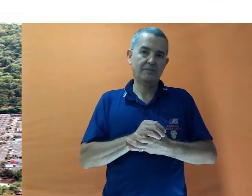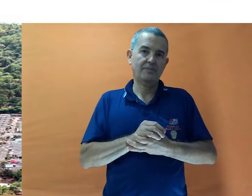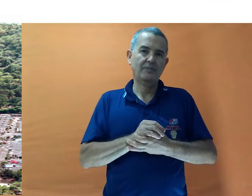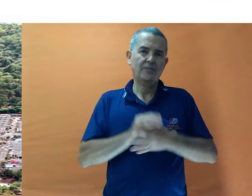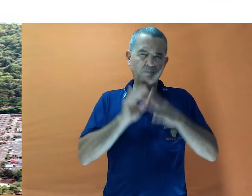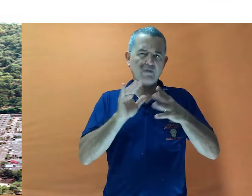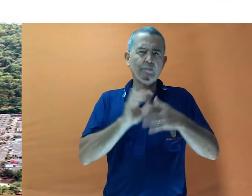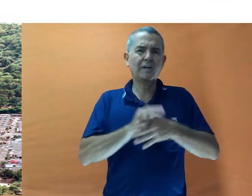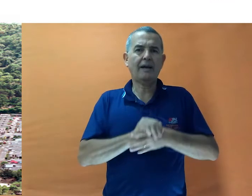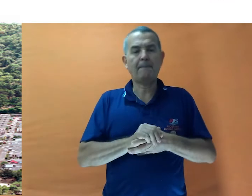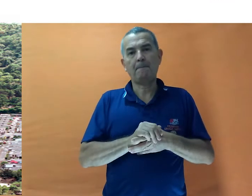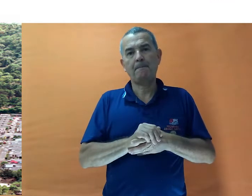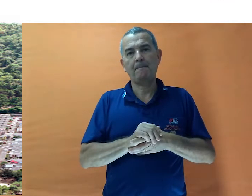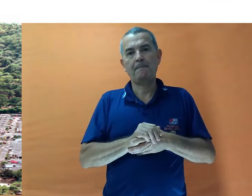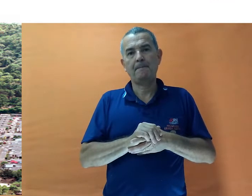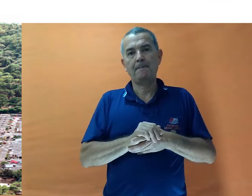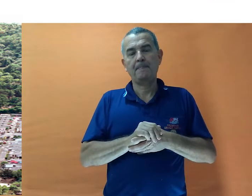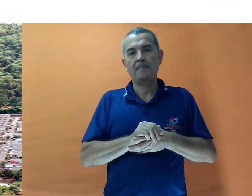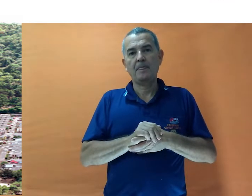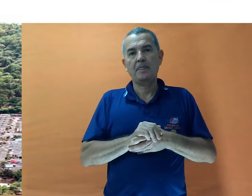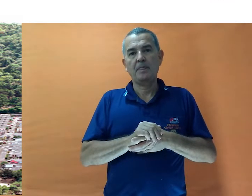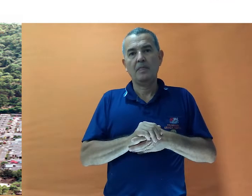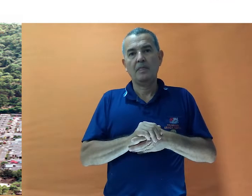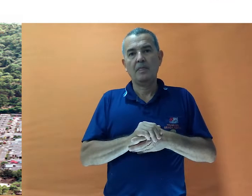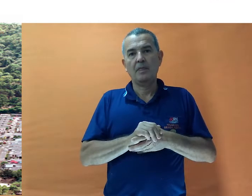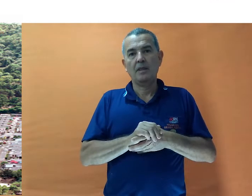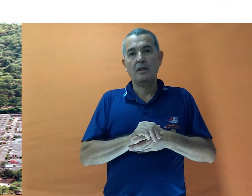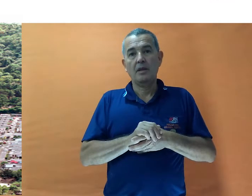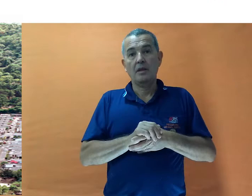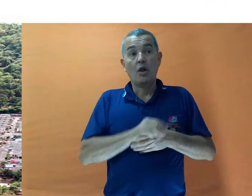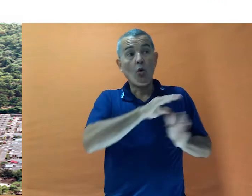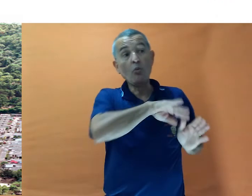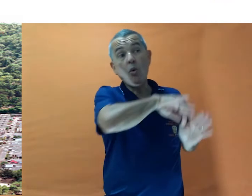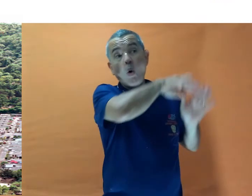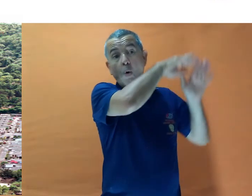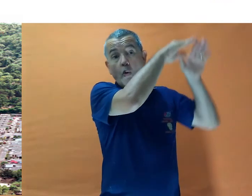2 e a 4 nesta imagem. Mas vamos lá.